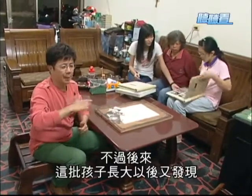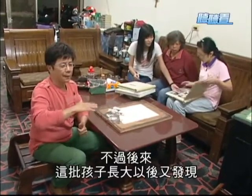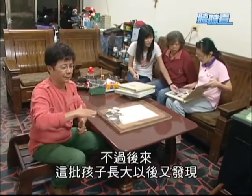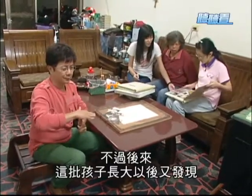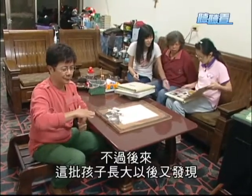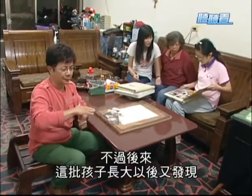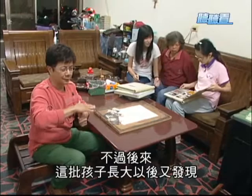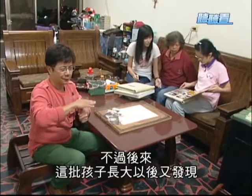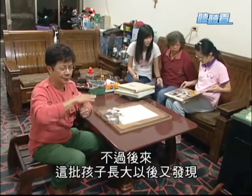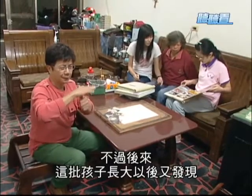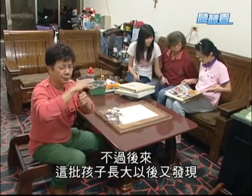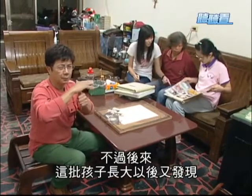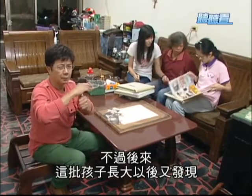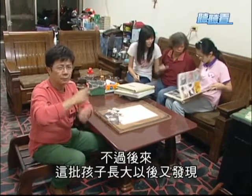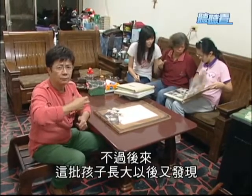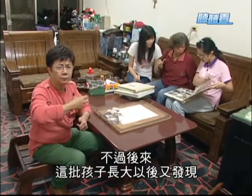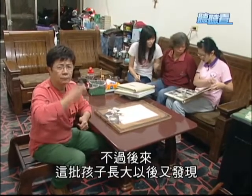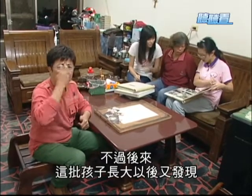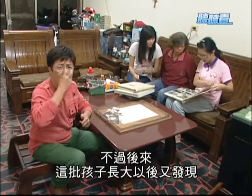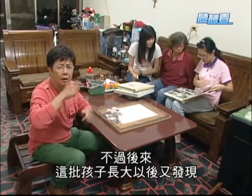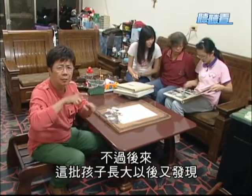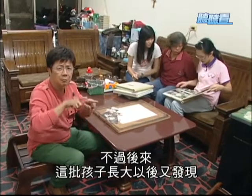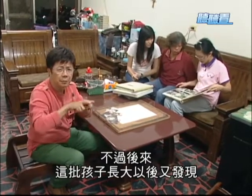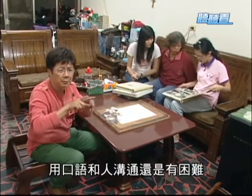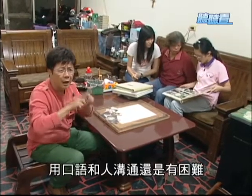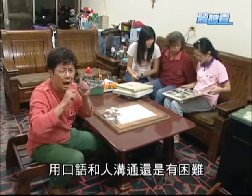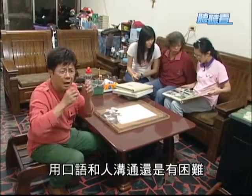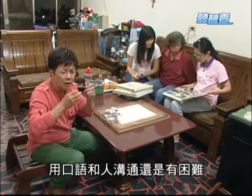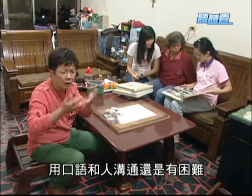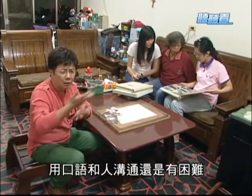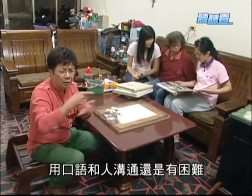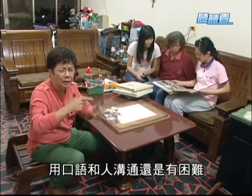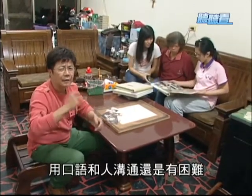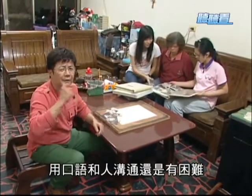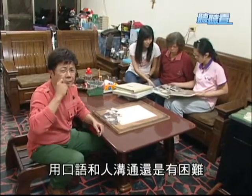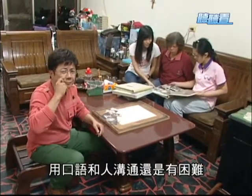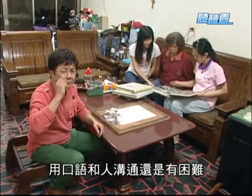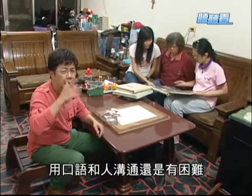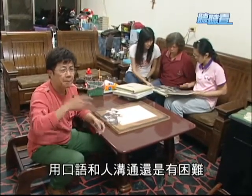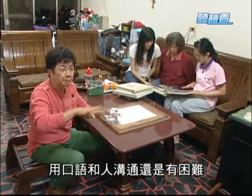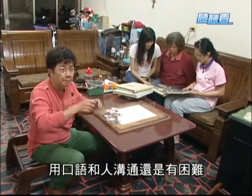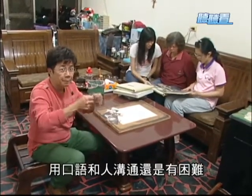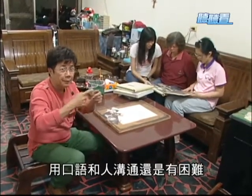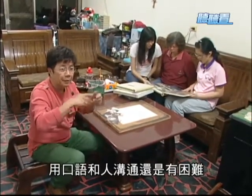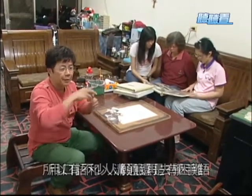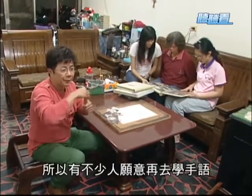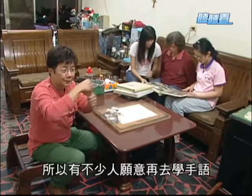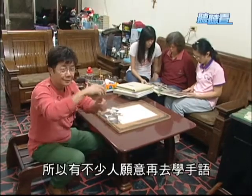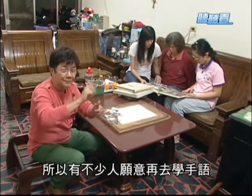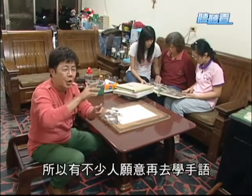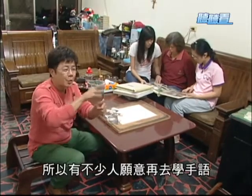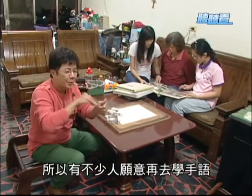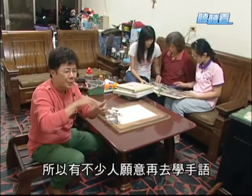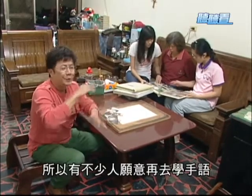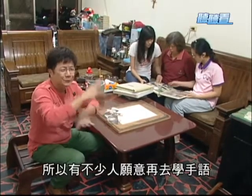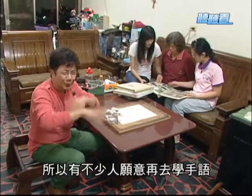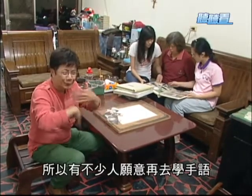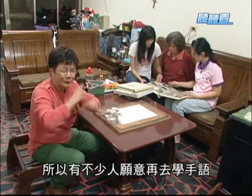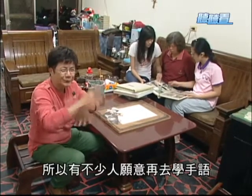来这批孩子长大以后又发现呢，用口语和人沟通还是有困难，所以呢，有不少人愿意再去学